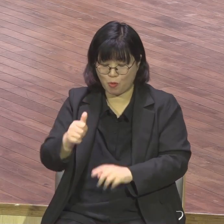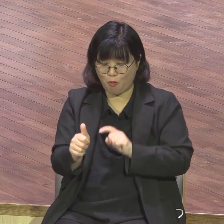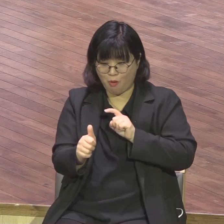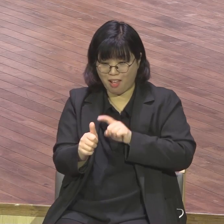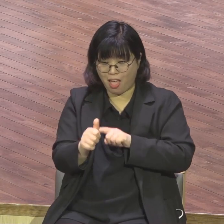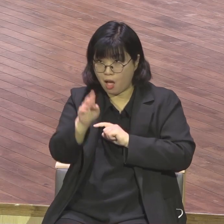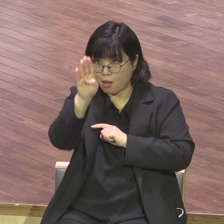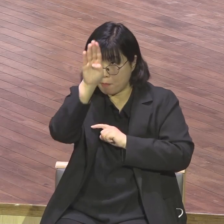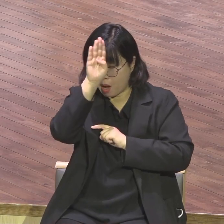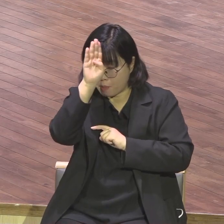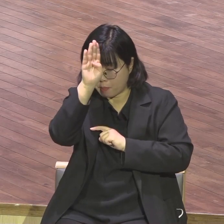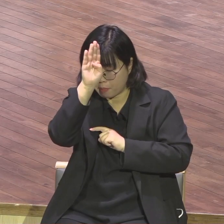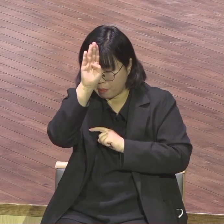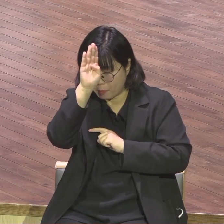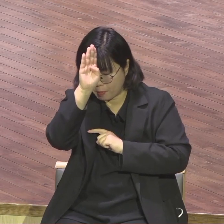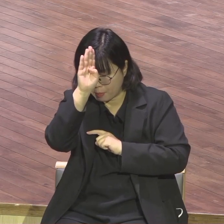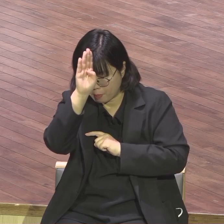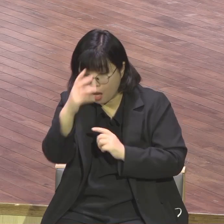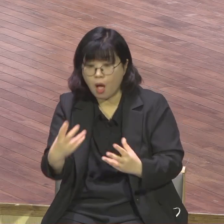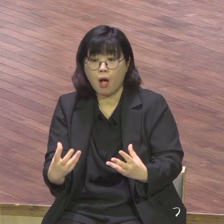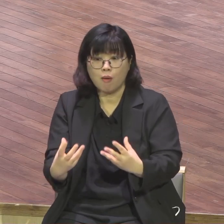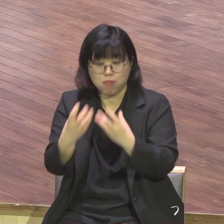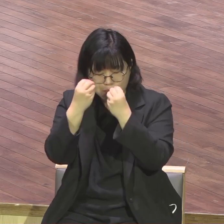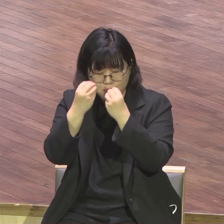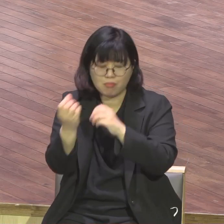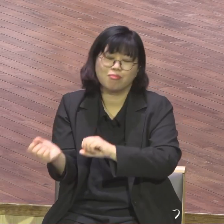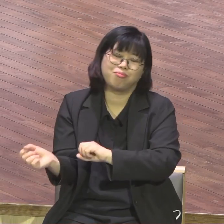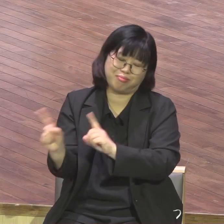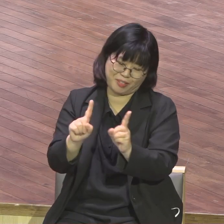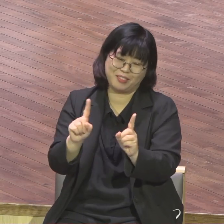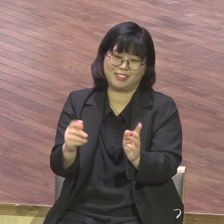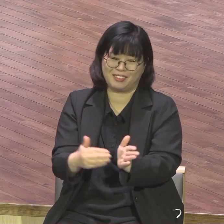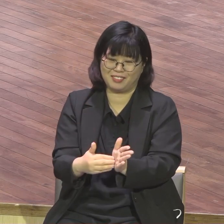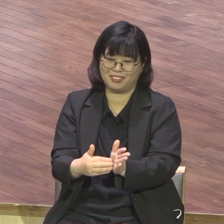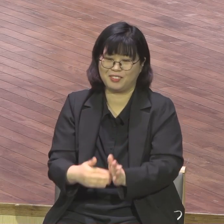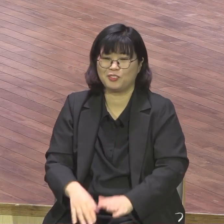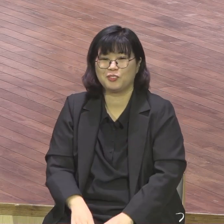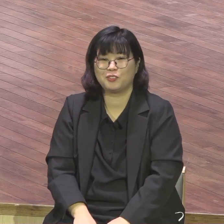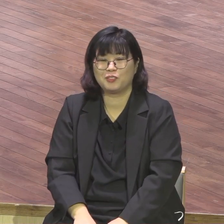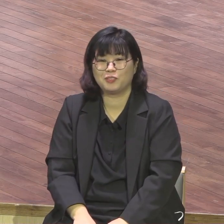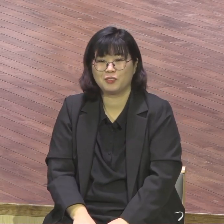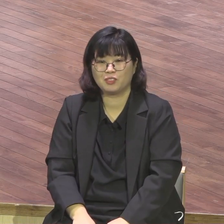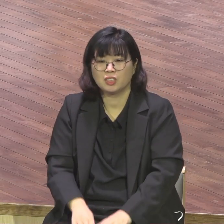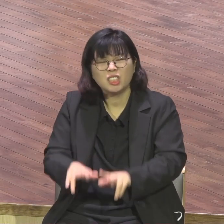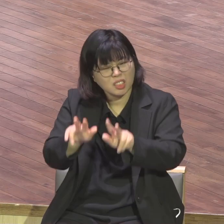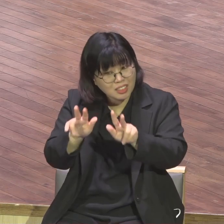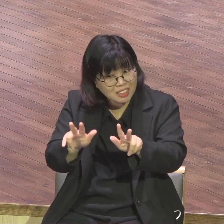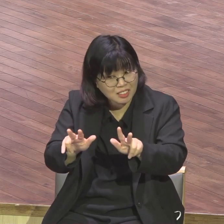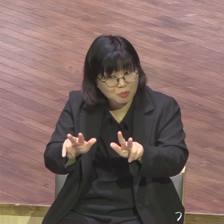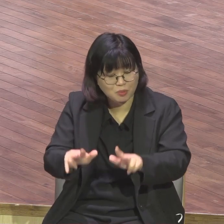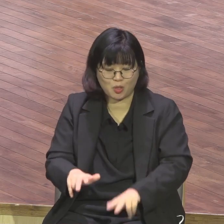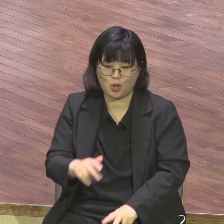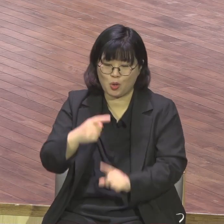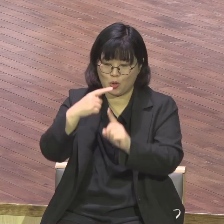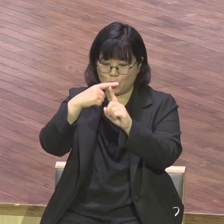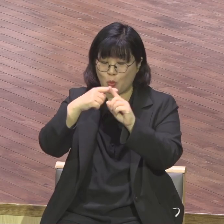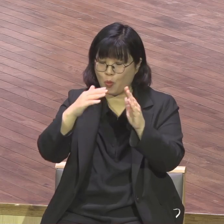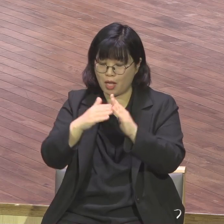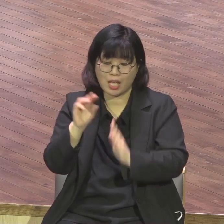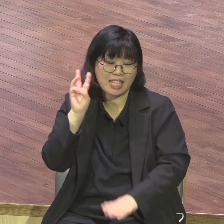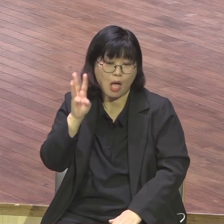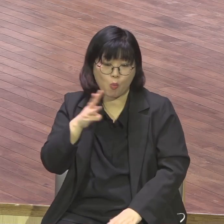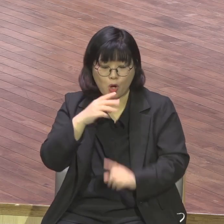가지고 그 죽을 병에서 완치가 되었어요. 자, 지금 우리 교회 암 환자가